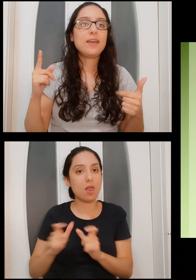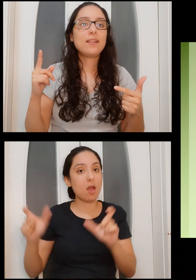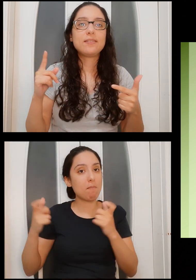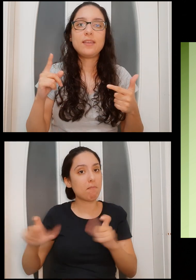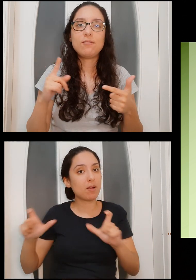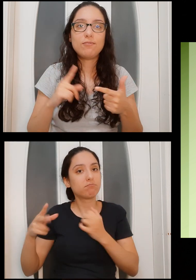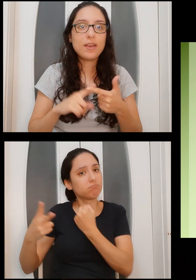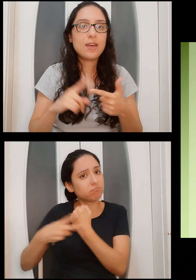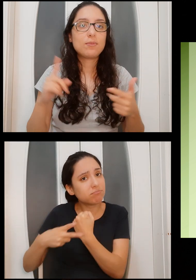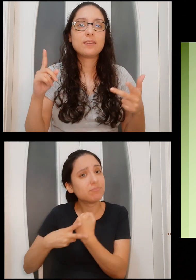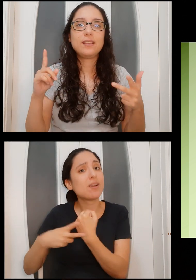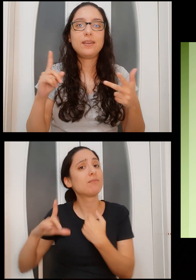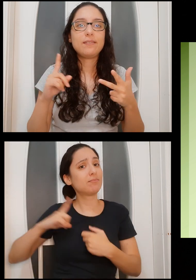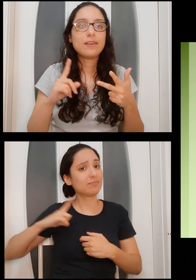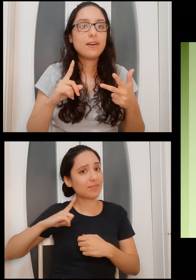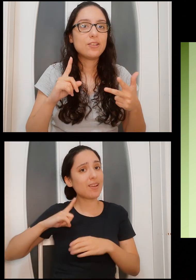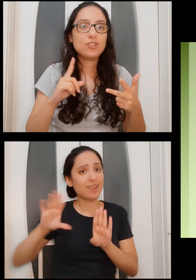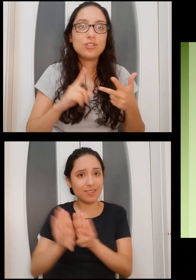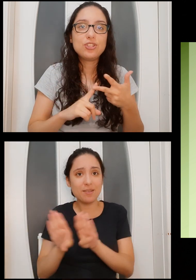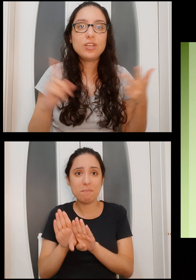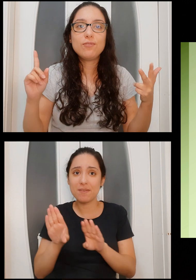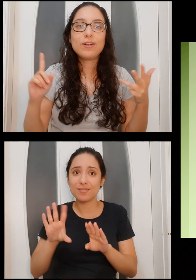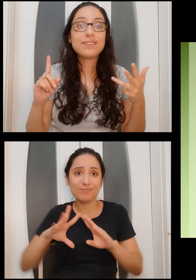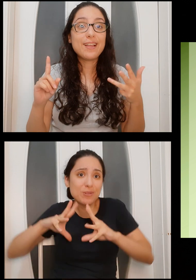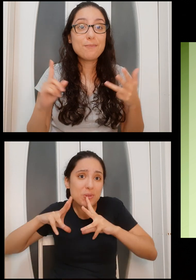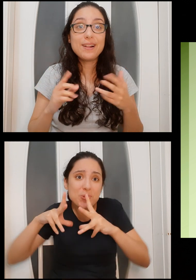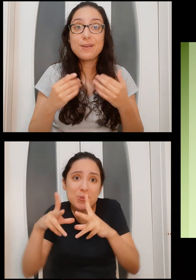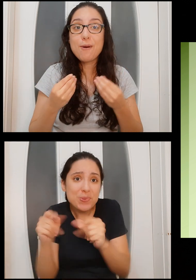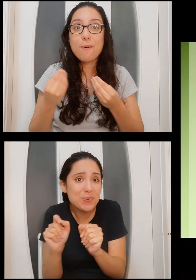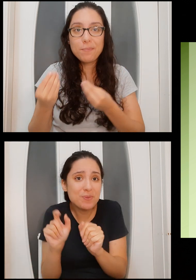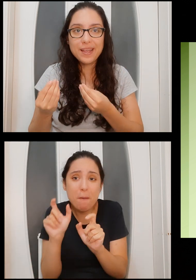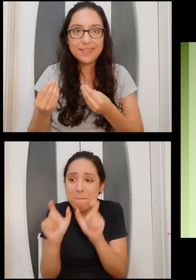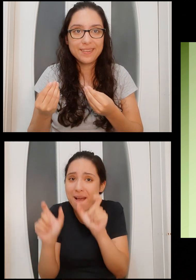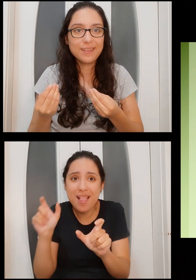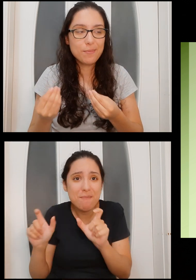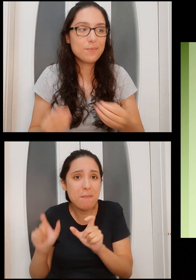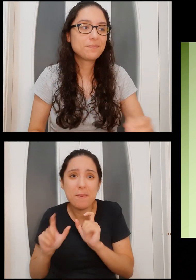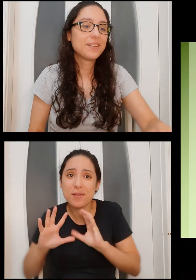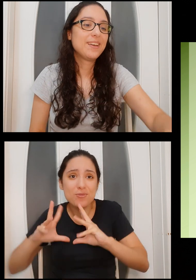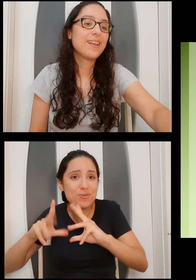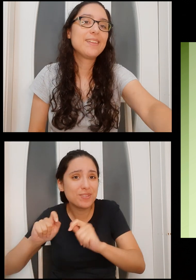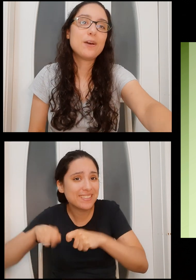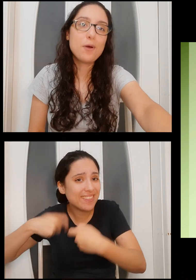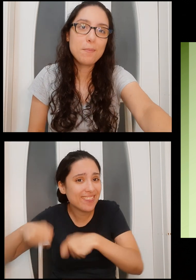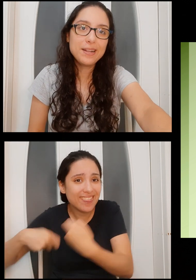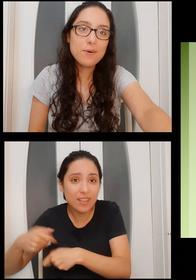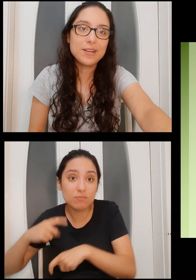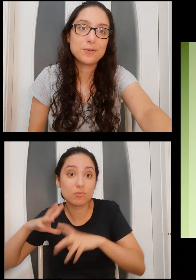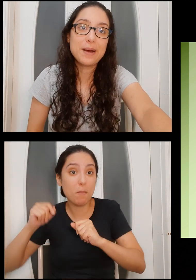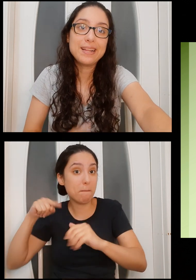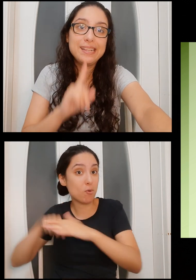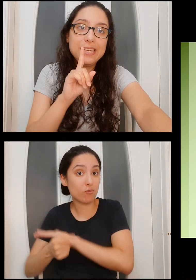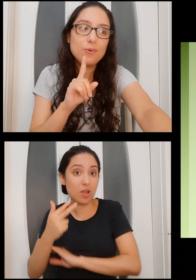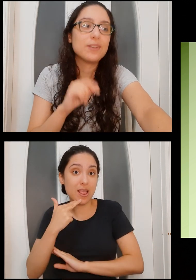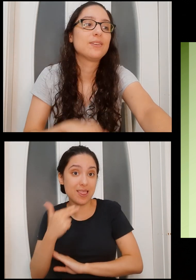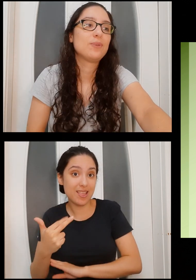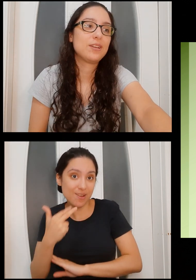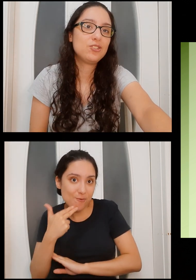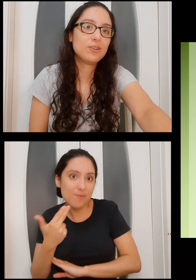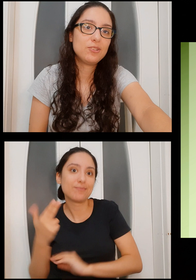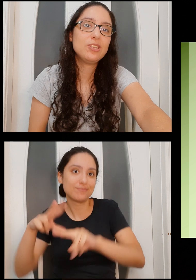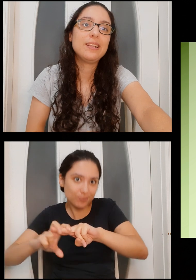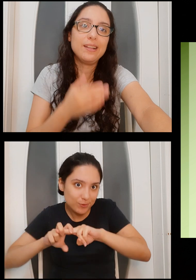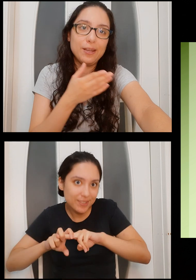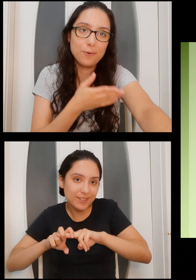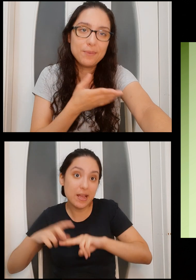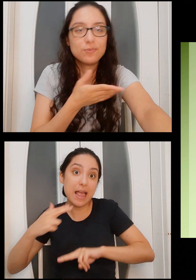gramática, ela tem verbo, ela tem adjetivo, ela é uma língua completa, tá bom? Ela não é uma linguagem, é uma língua. Tanto é que a